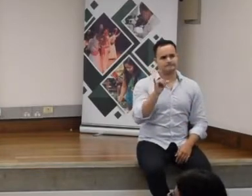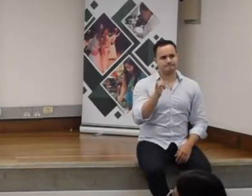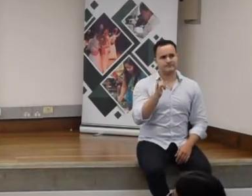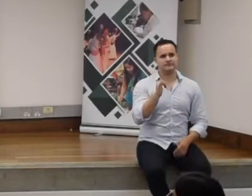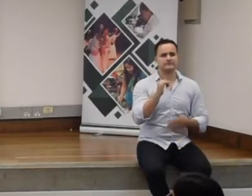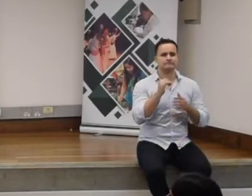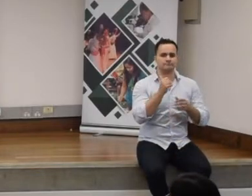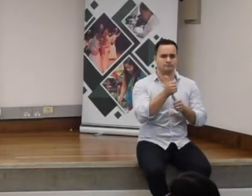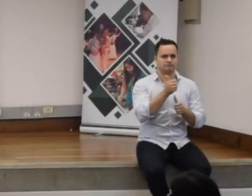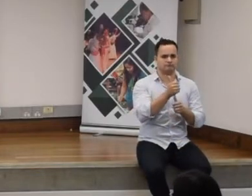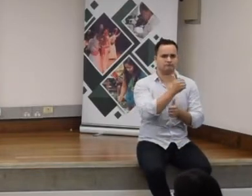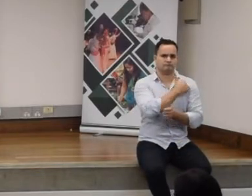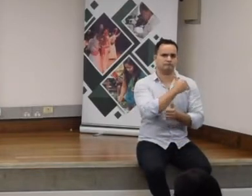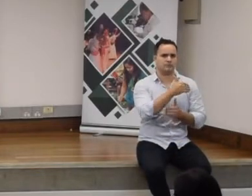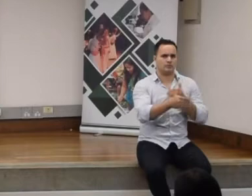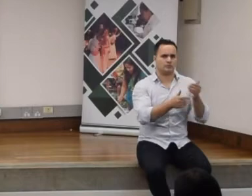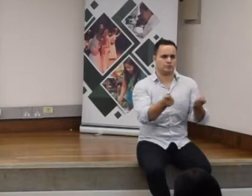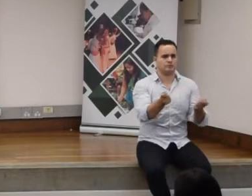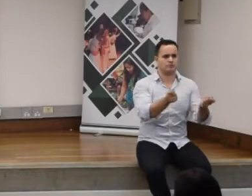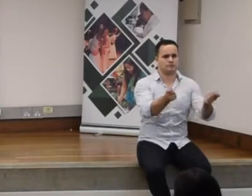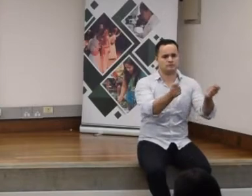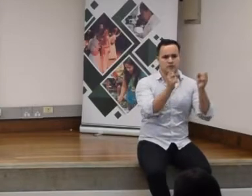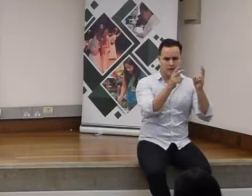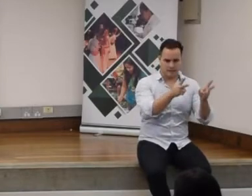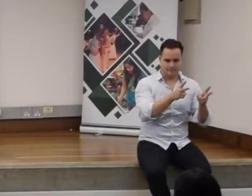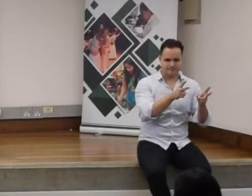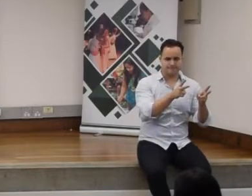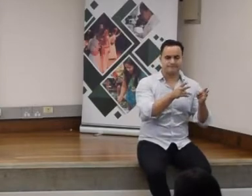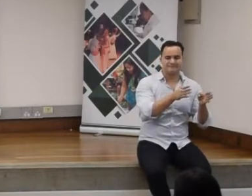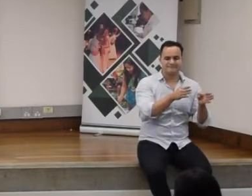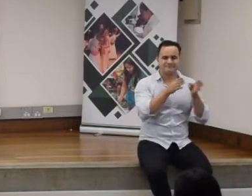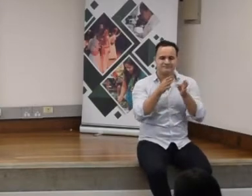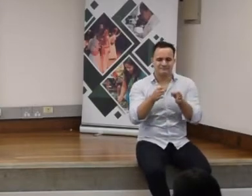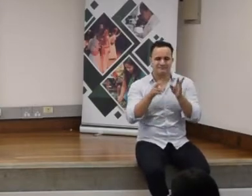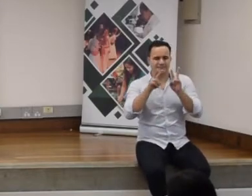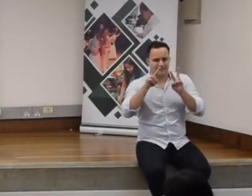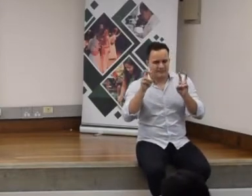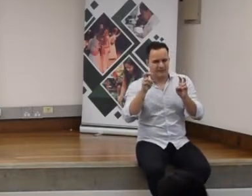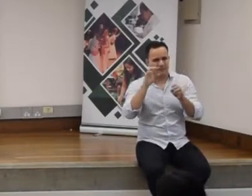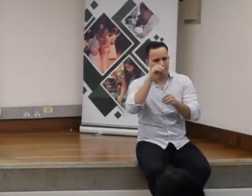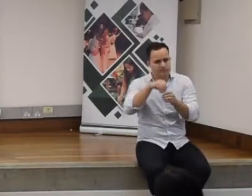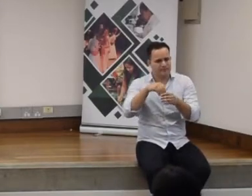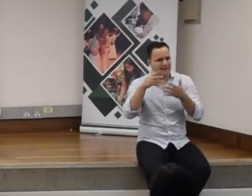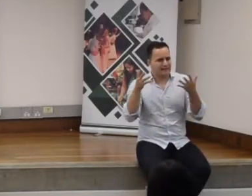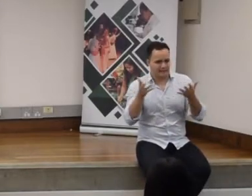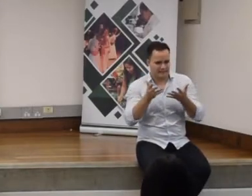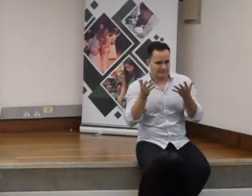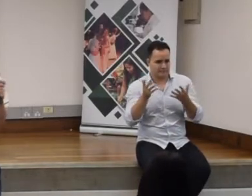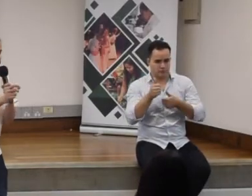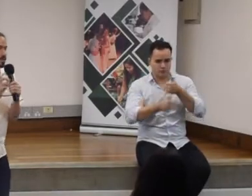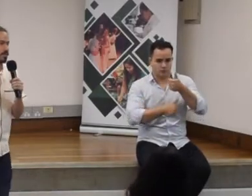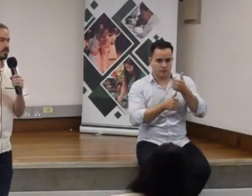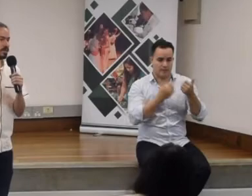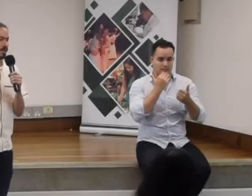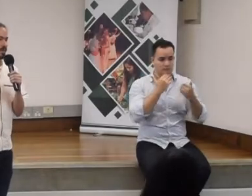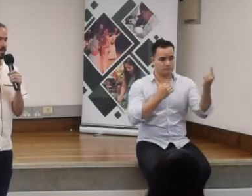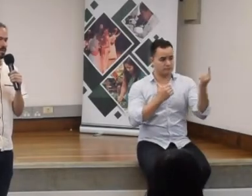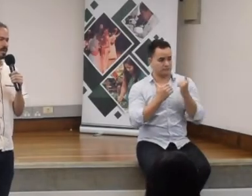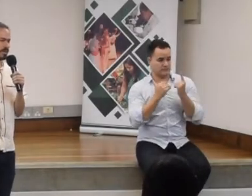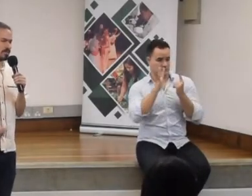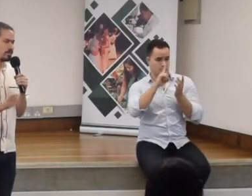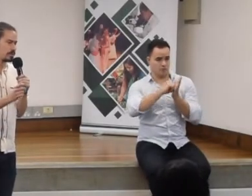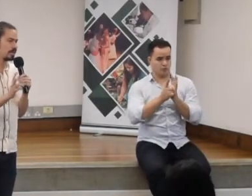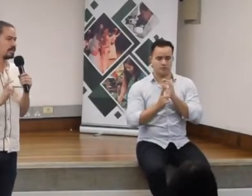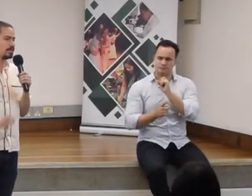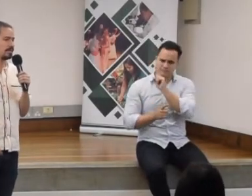del tutoraje, va a decir, sino en qué, porque en cada docente hay un tutor, ¿cierto? Cuando se hacía con estudiantes 5 minutos de hacerle una